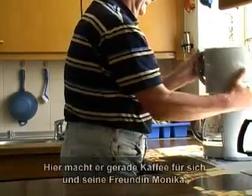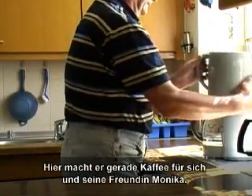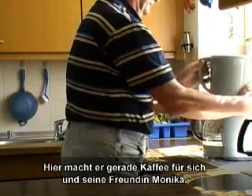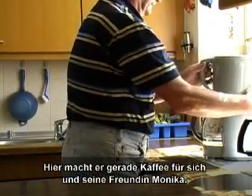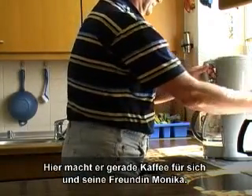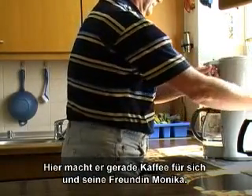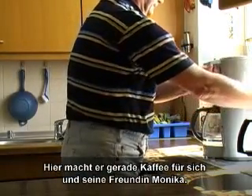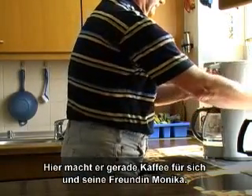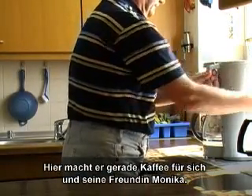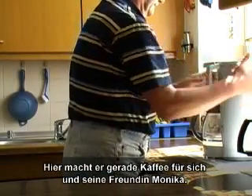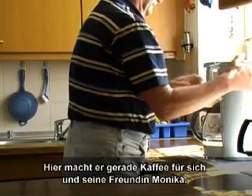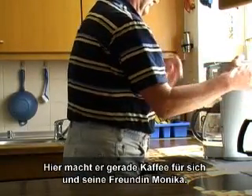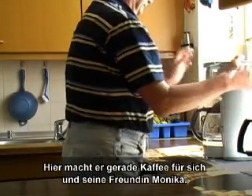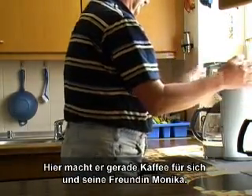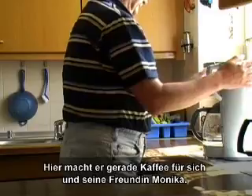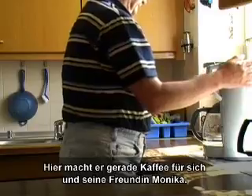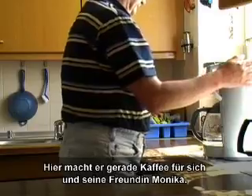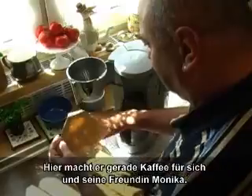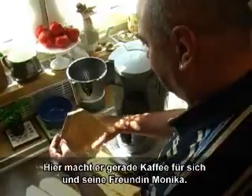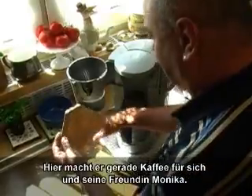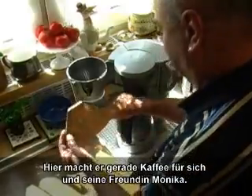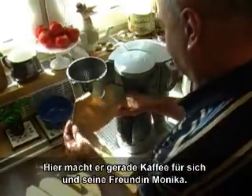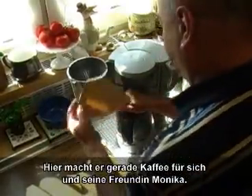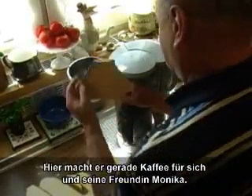Hier macht er gerade Kaffee für sich und seine Freundin Monika.